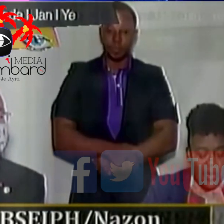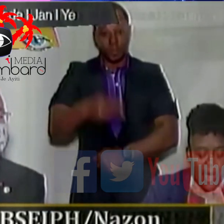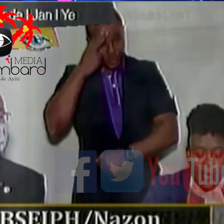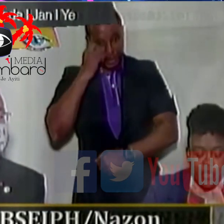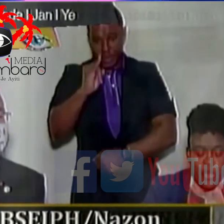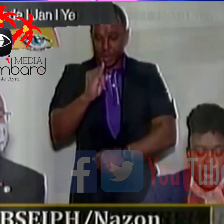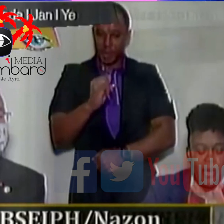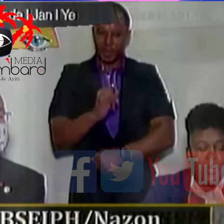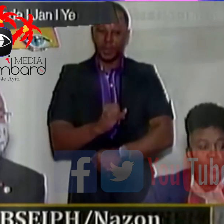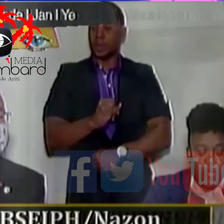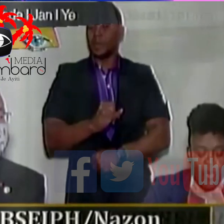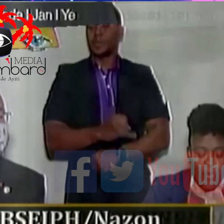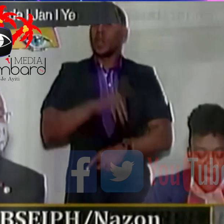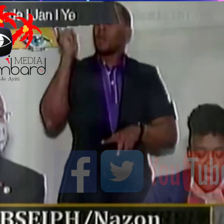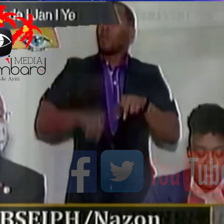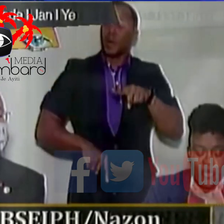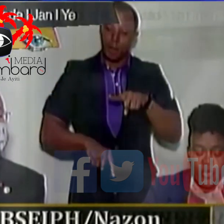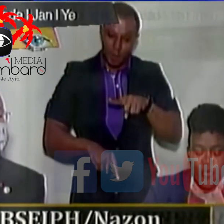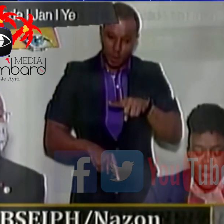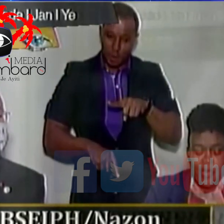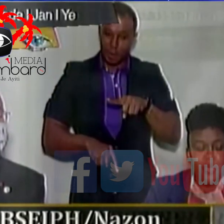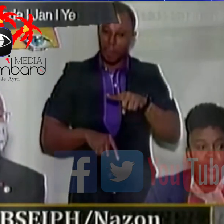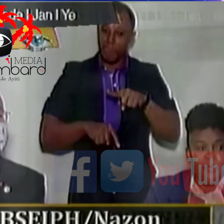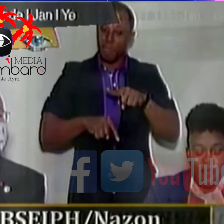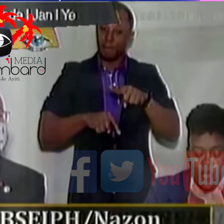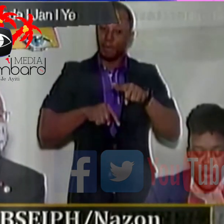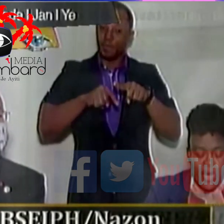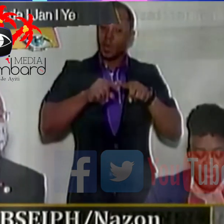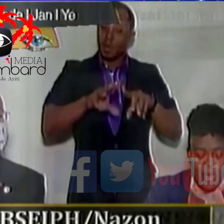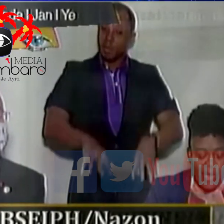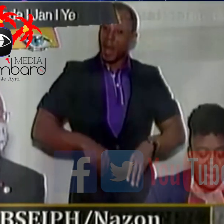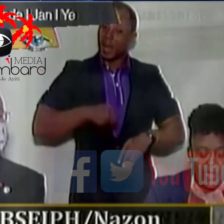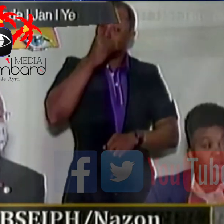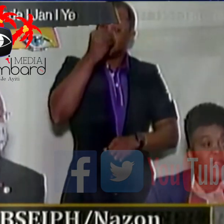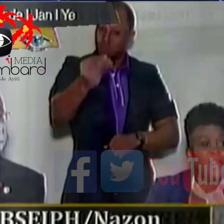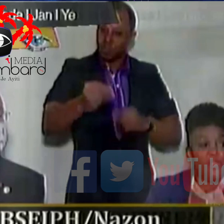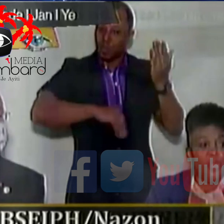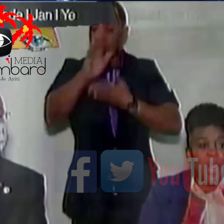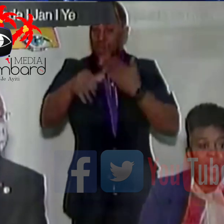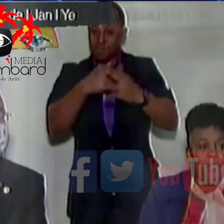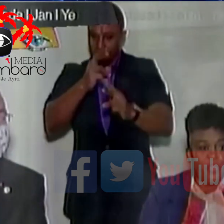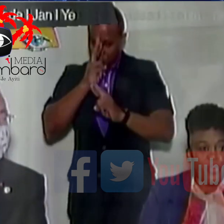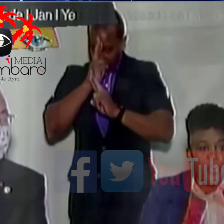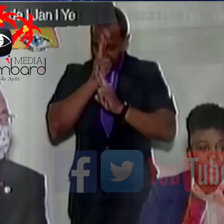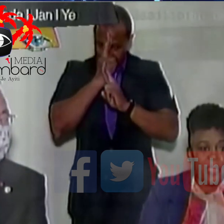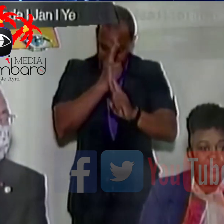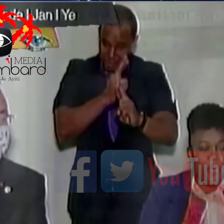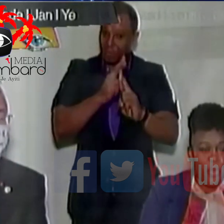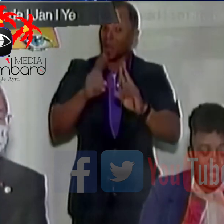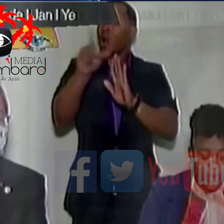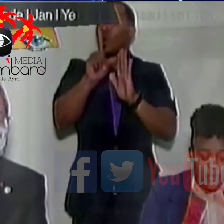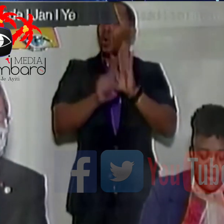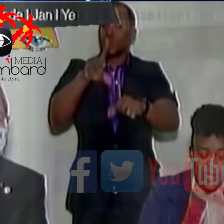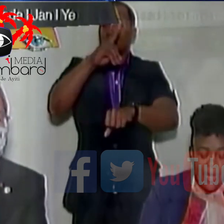Haïti, à elle seule, ne peut pas tout mettre en œuvre pour le respect des dispositions de la Convention relative